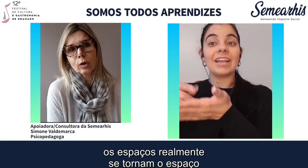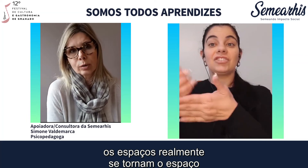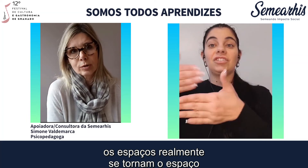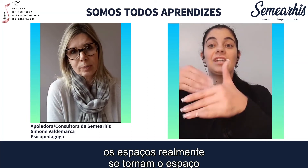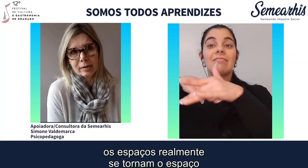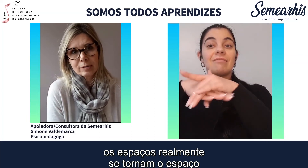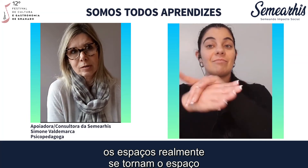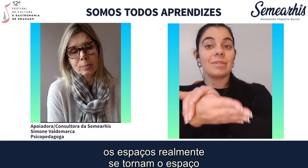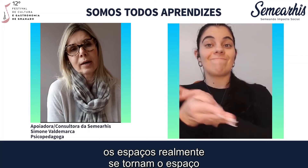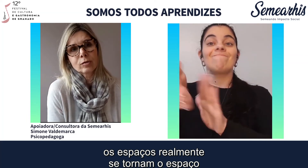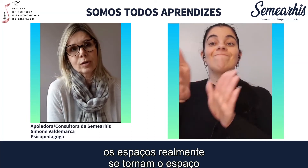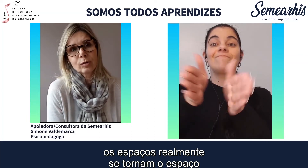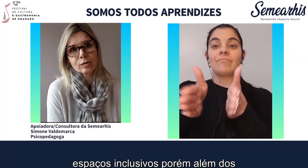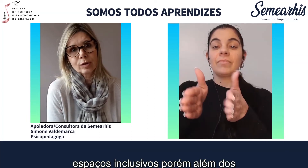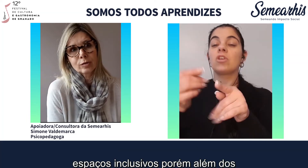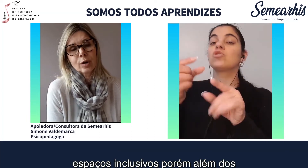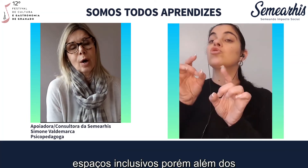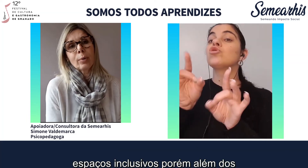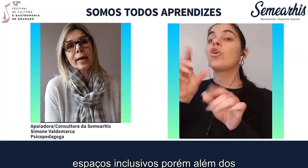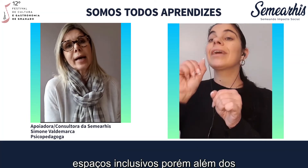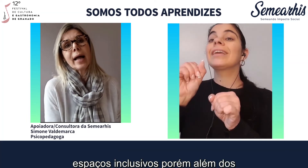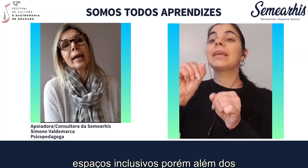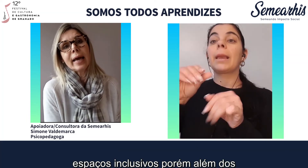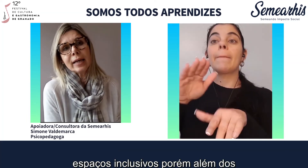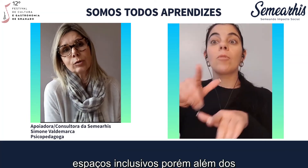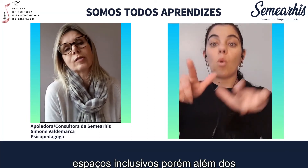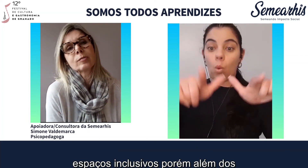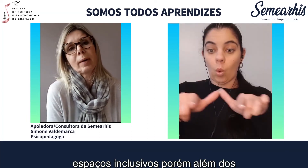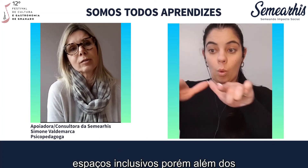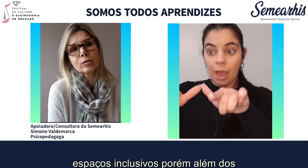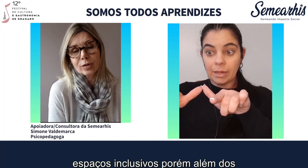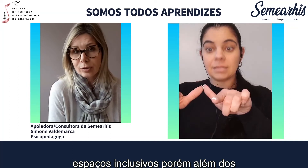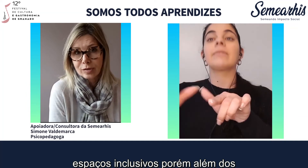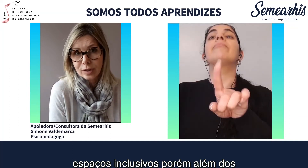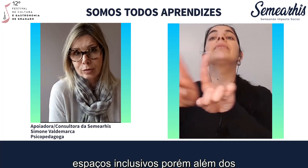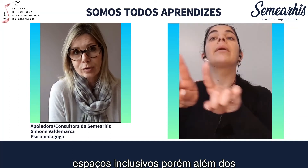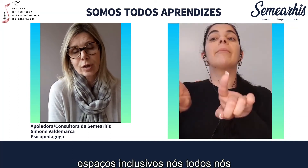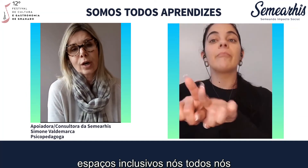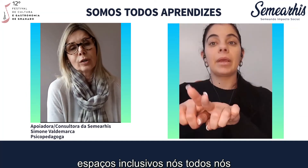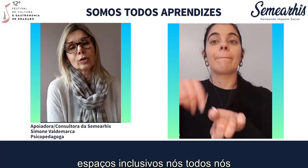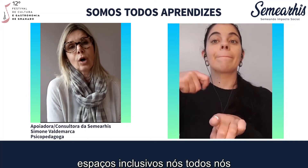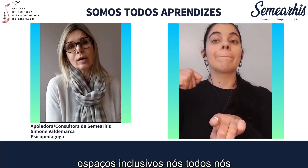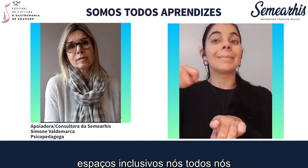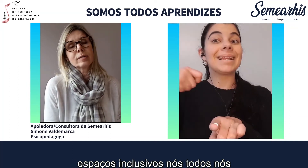se tornem espaços inclusivos. Porém, além dos espaços inclusivos,